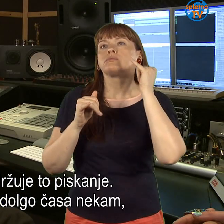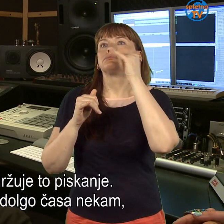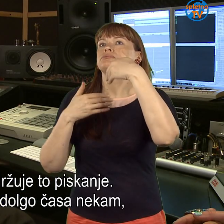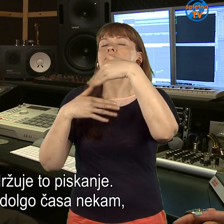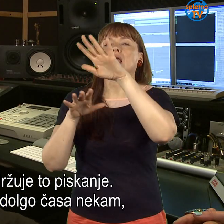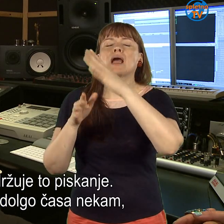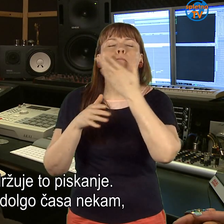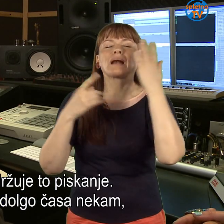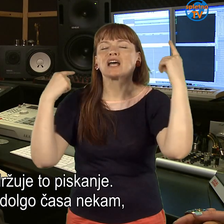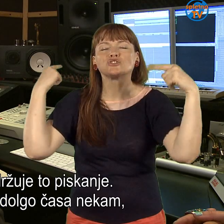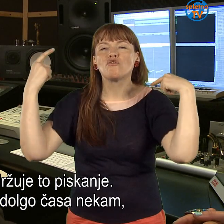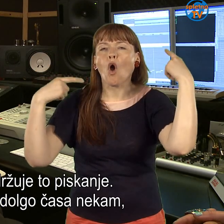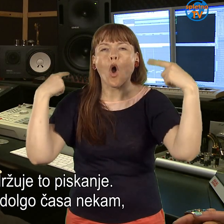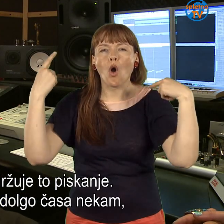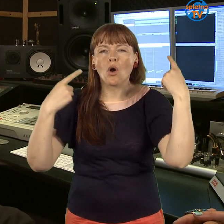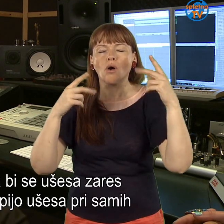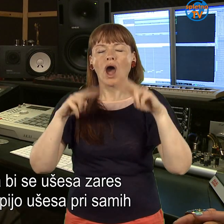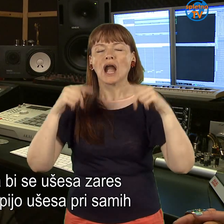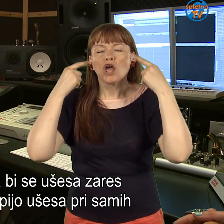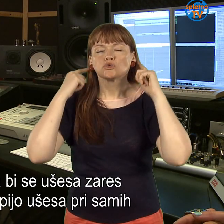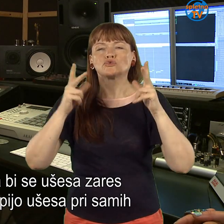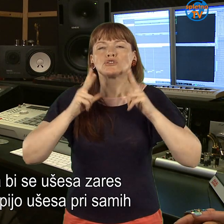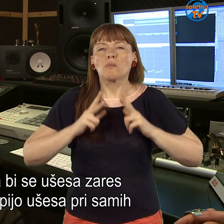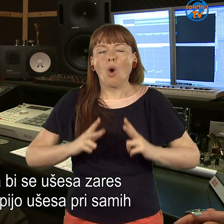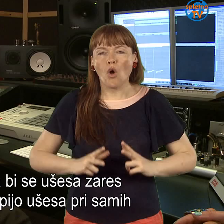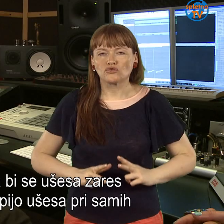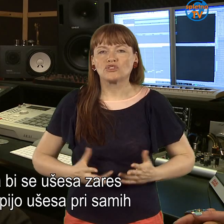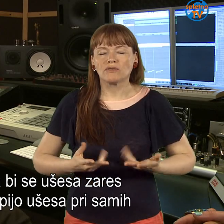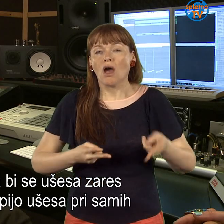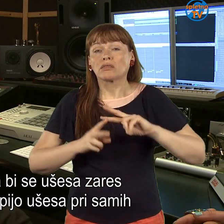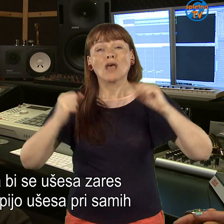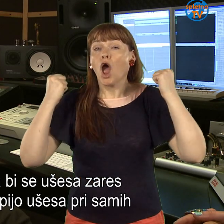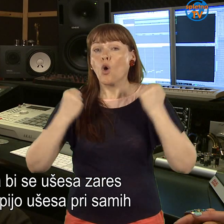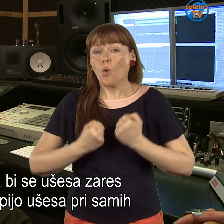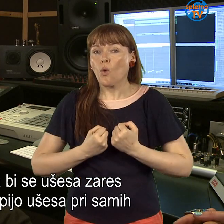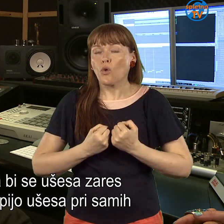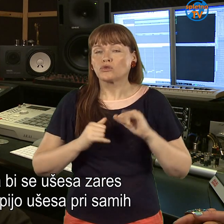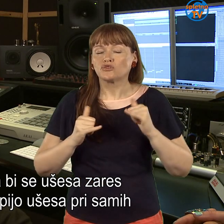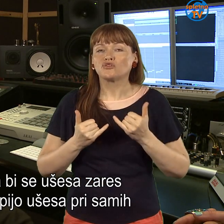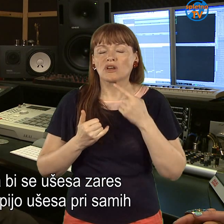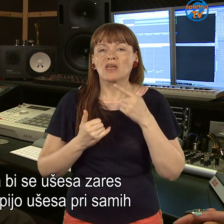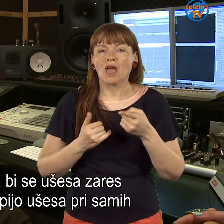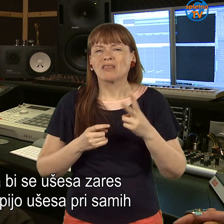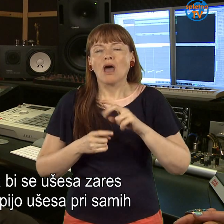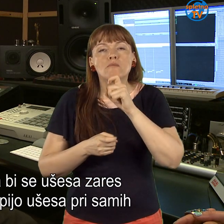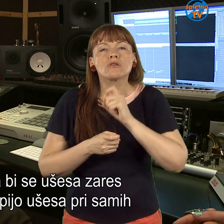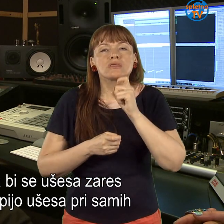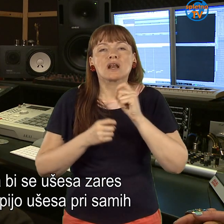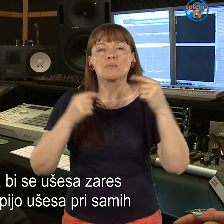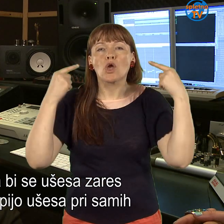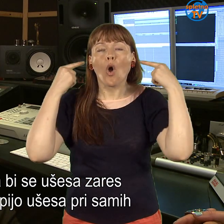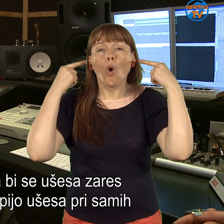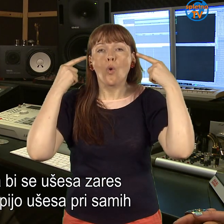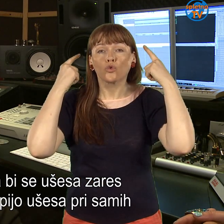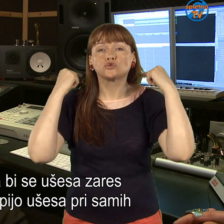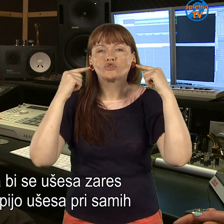zato da se ti res ušesa odpočijo. Najhujš je, najbolj trpijo ušesa, mislim, da prav pri